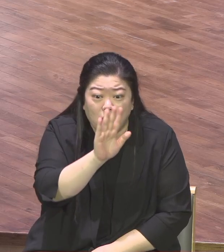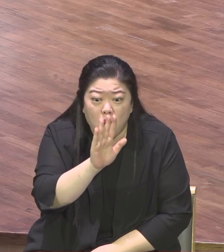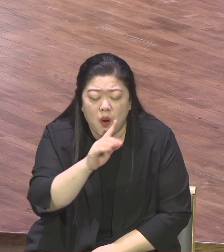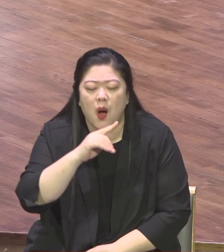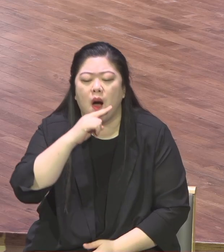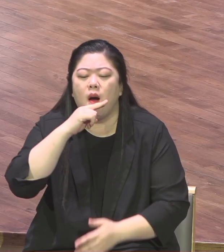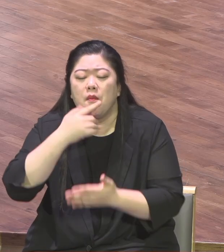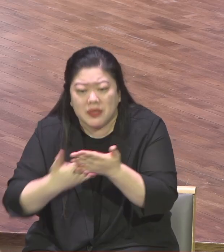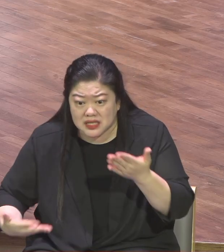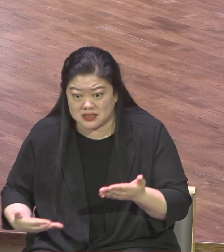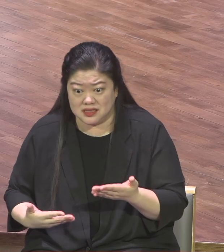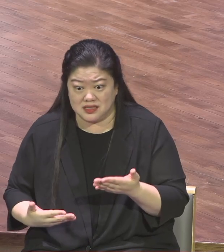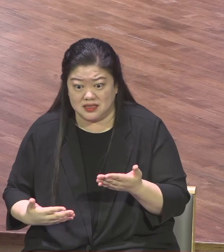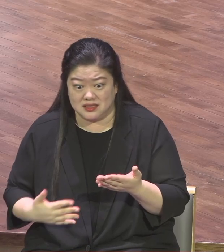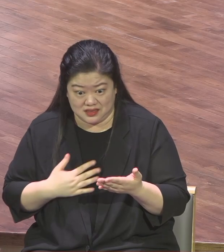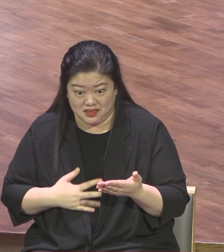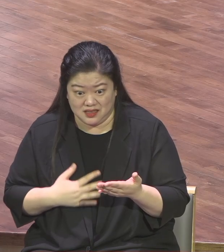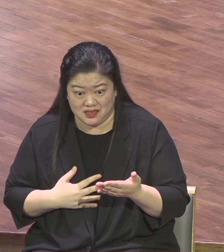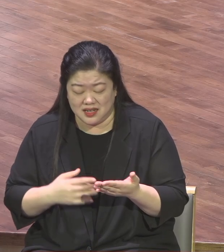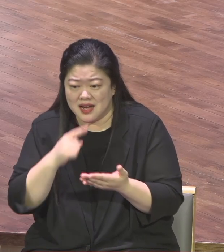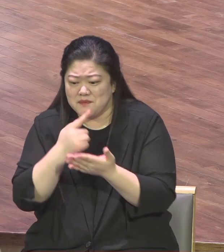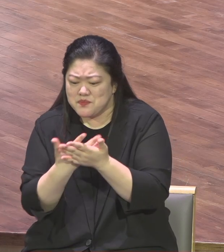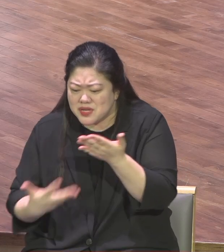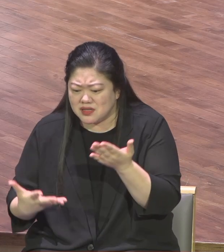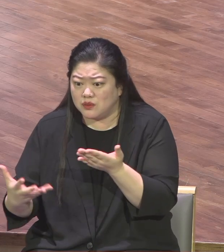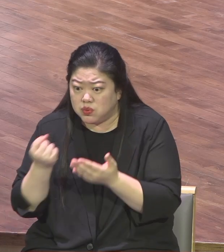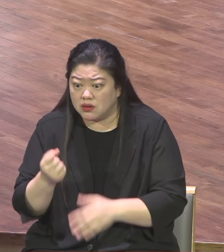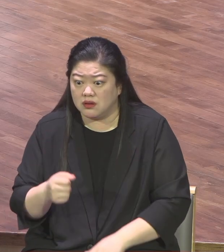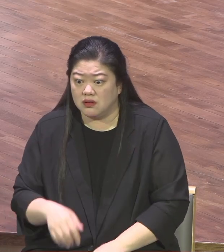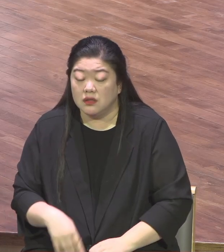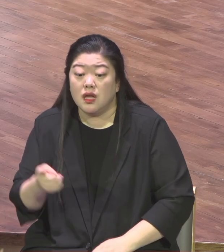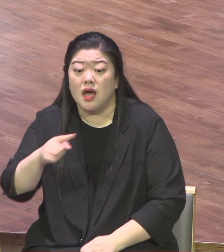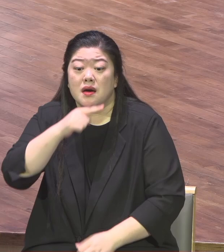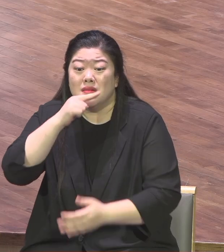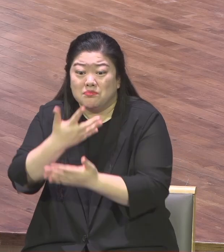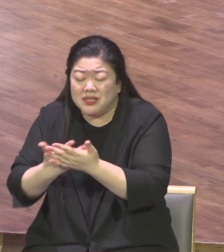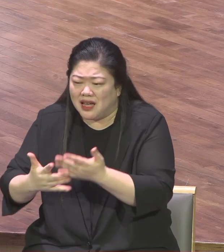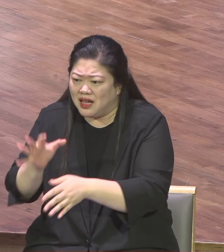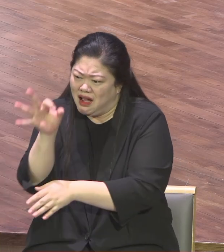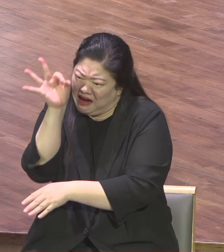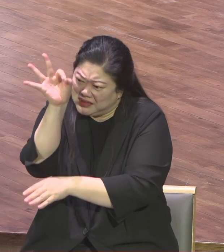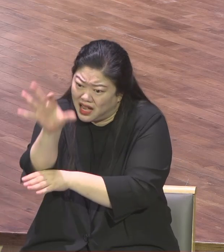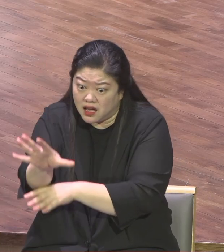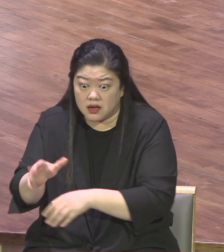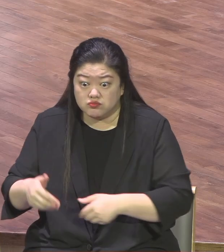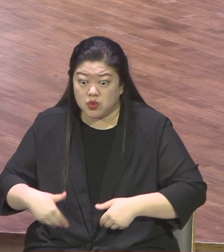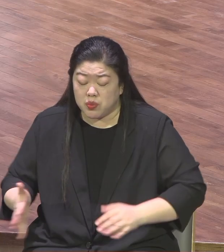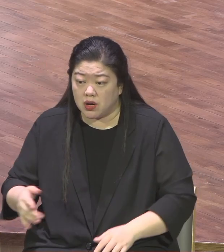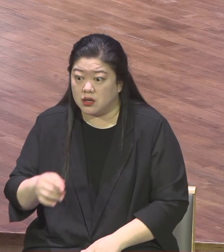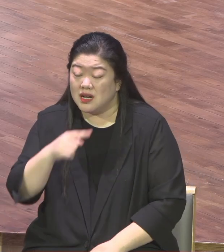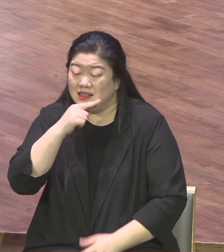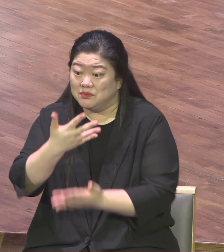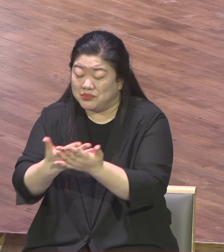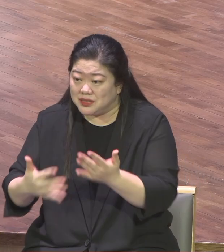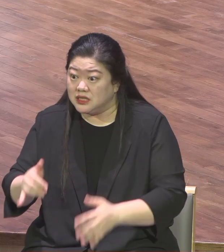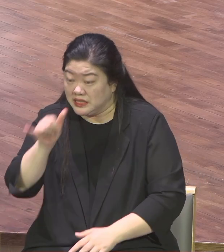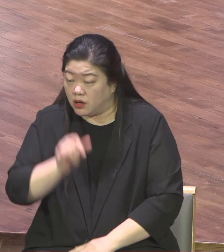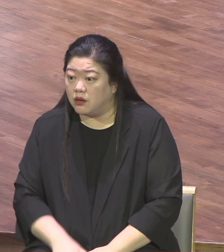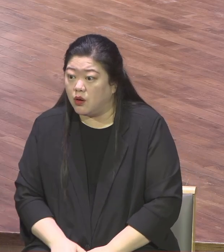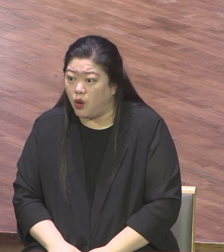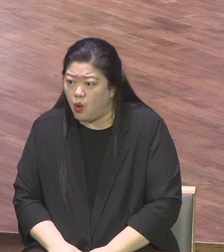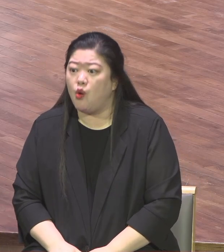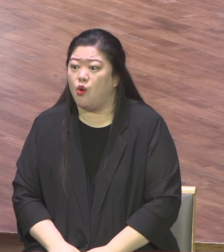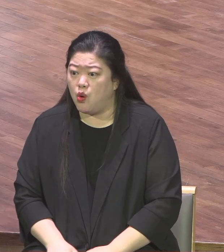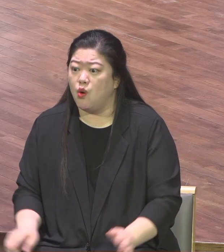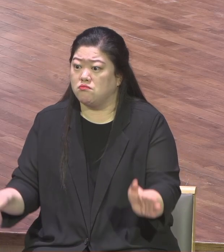참 얼마나 큰 축복이면 그냥 공짜로 믿기만 하면 뭔 사람이 뭔 하나님이 치사하게 인간에게